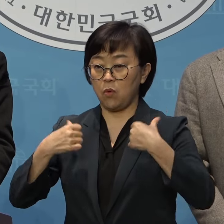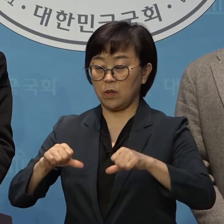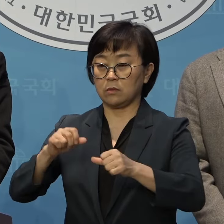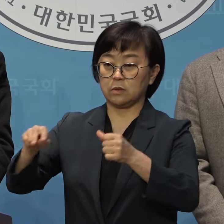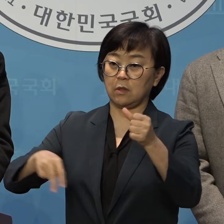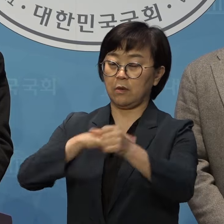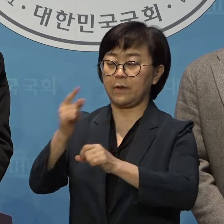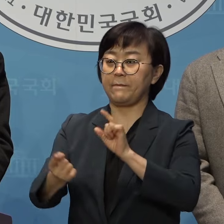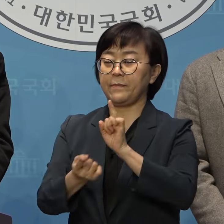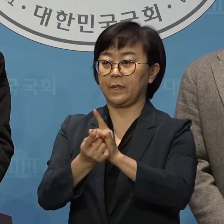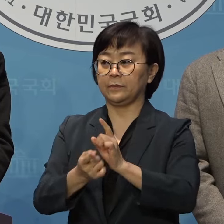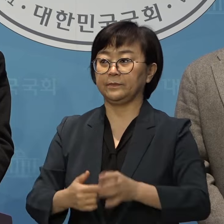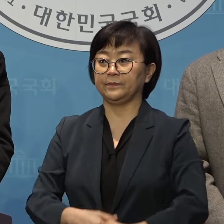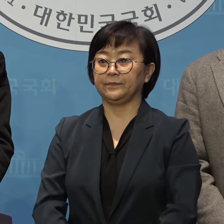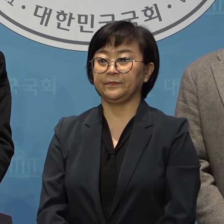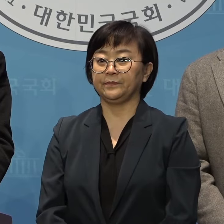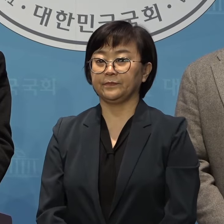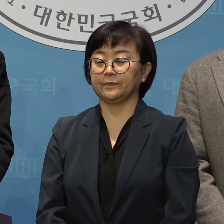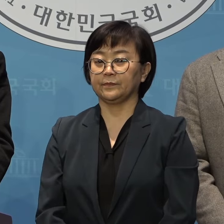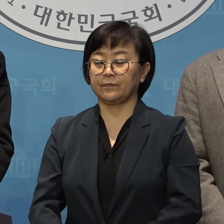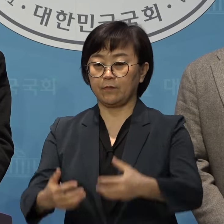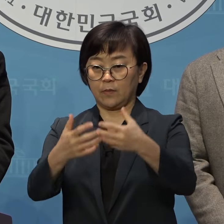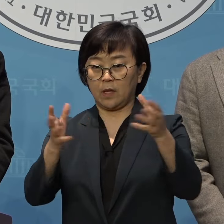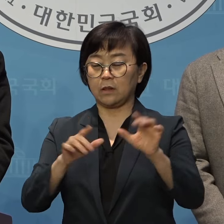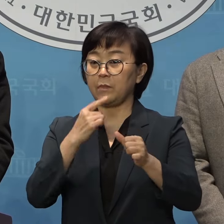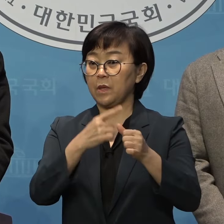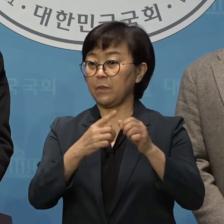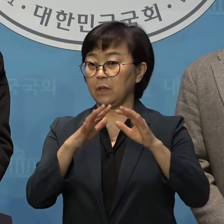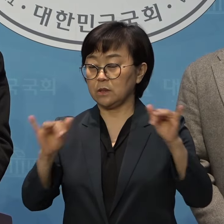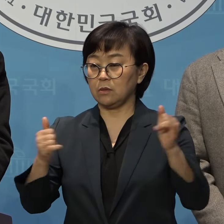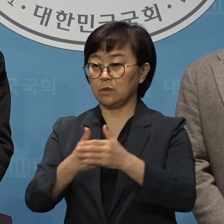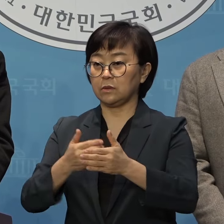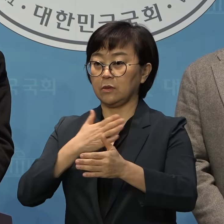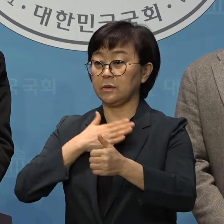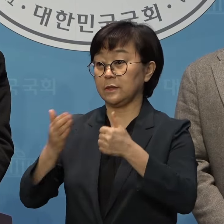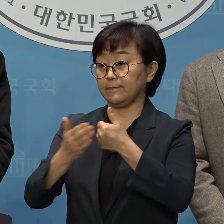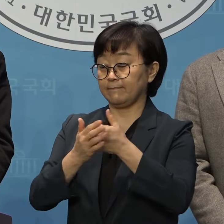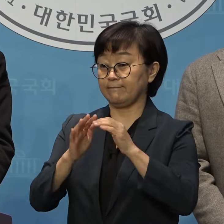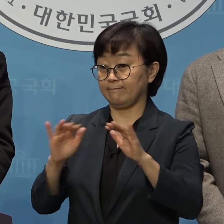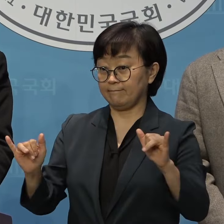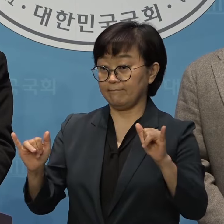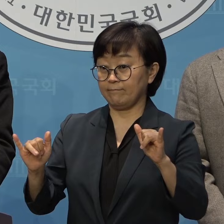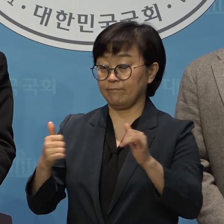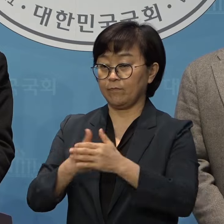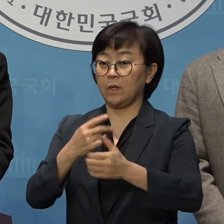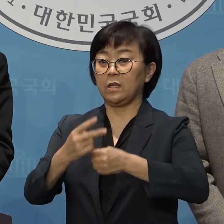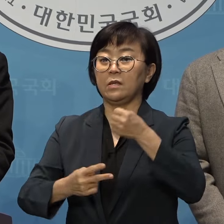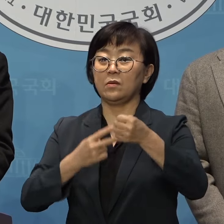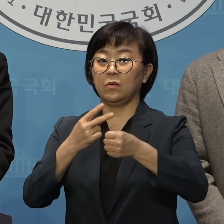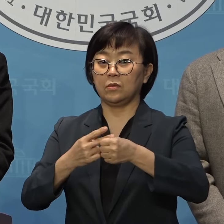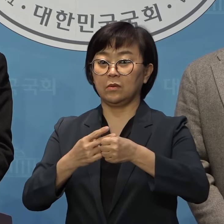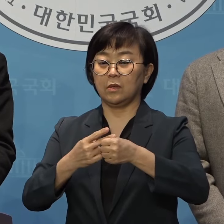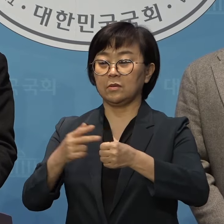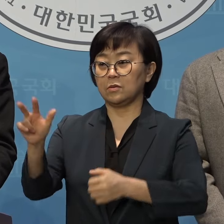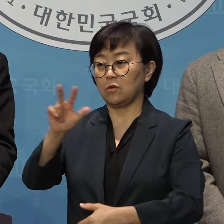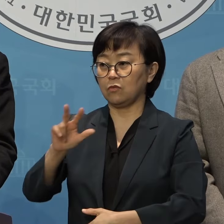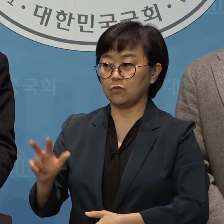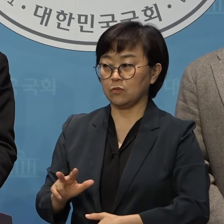지경에 이르렀습니다. 당내 비판자와 저의 지지자들은 2년 동안